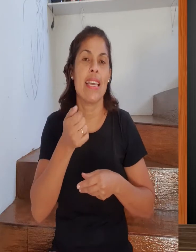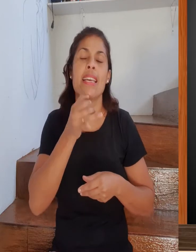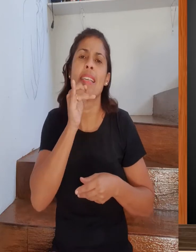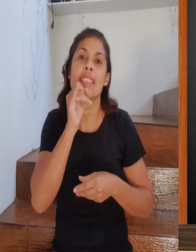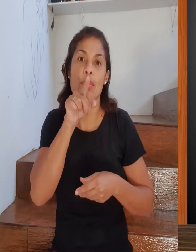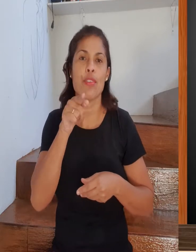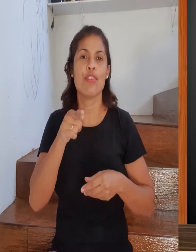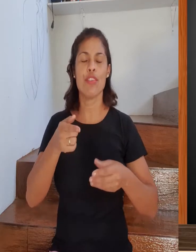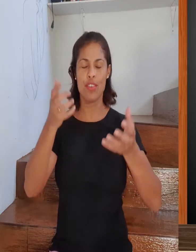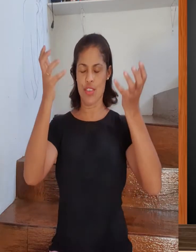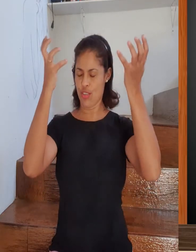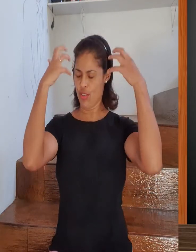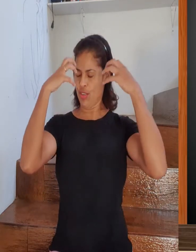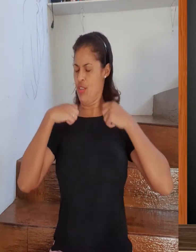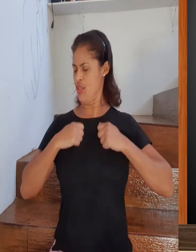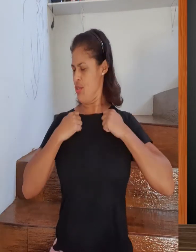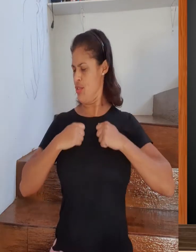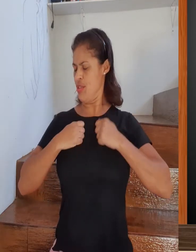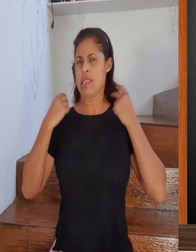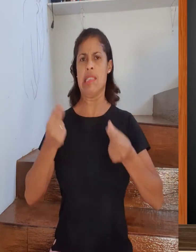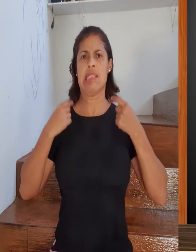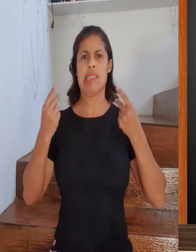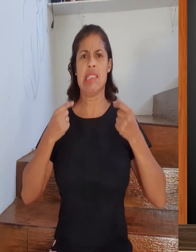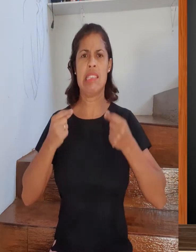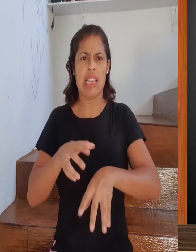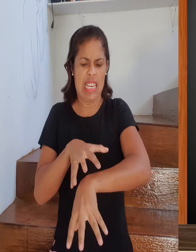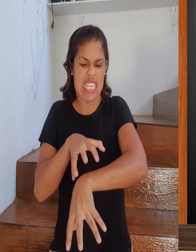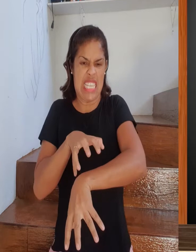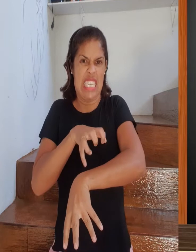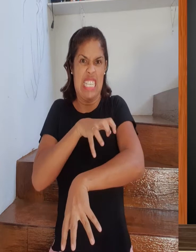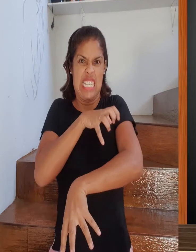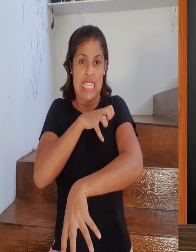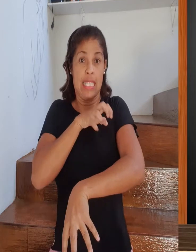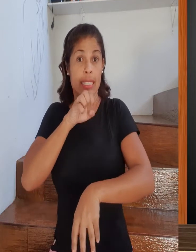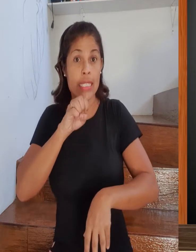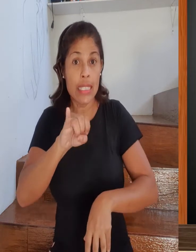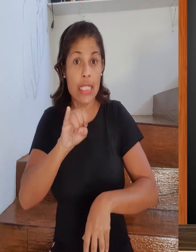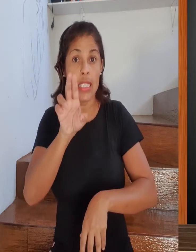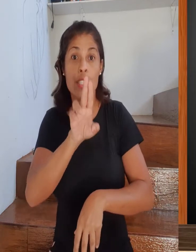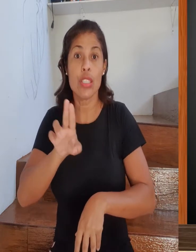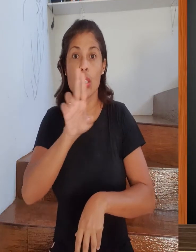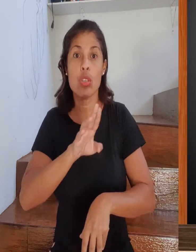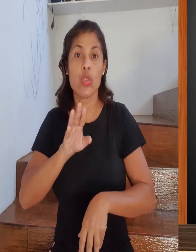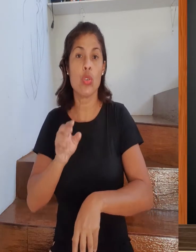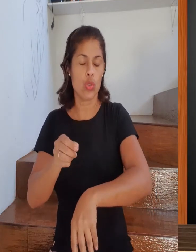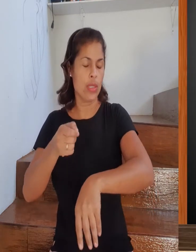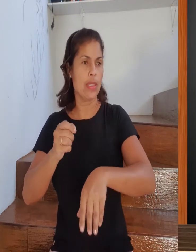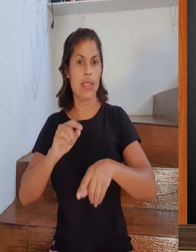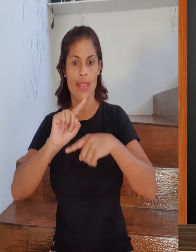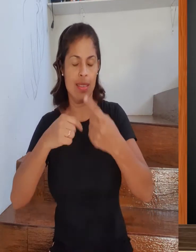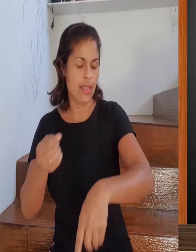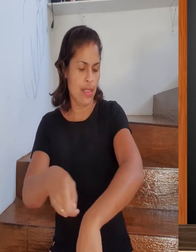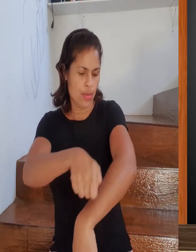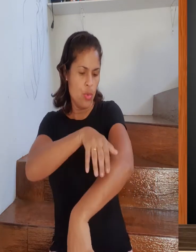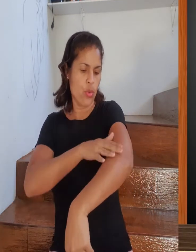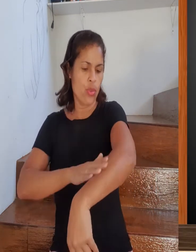muito tempo no banho e a pele fica até meio grumosa? Se você usar, mesmo que seja um cosmético